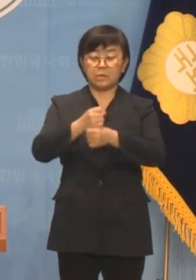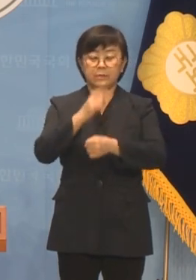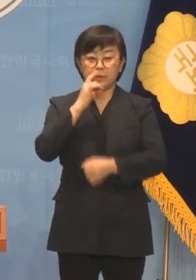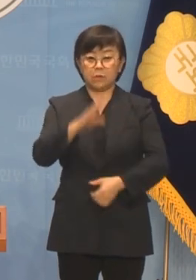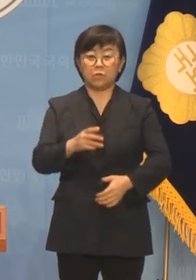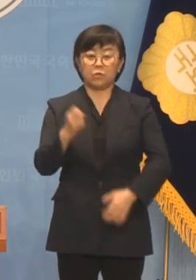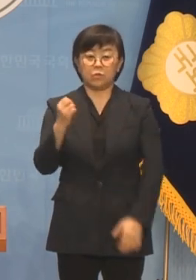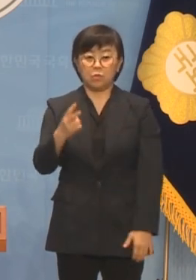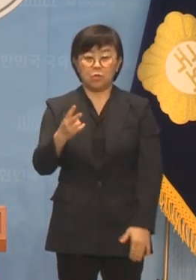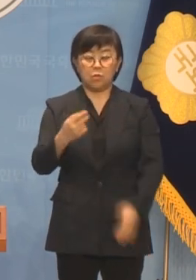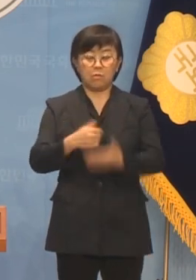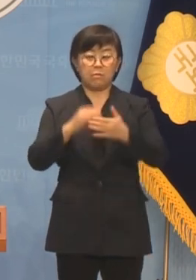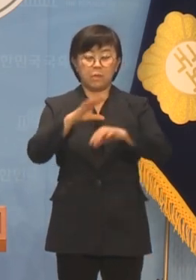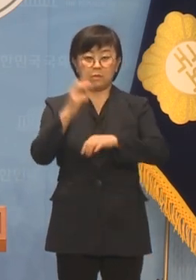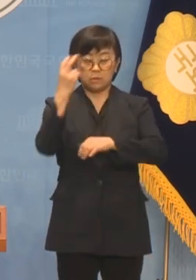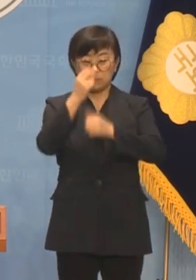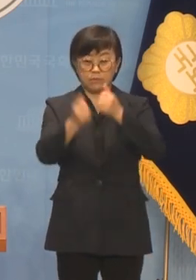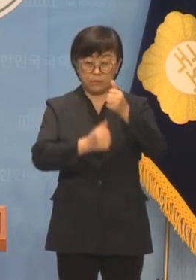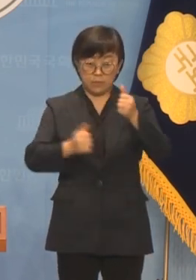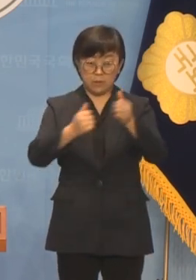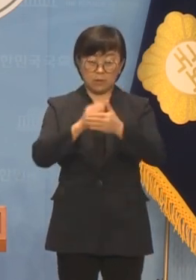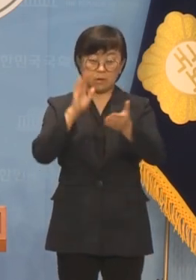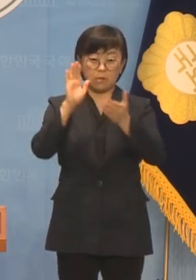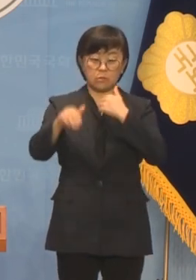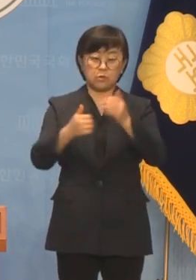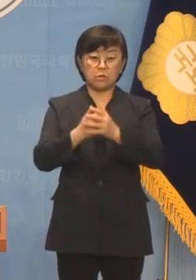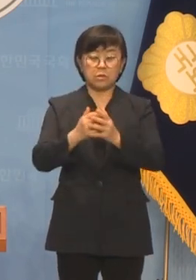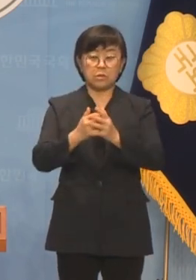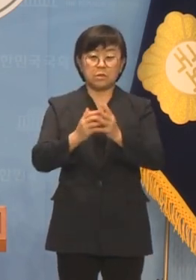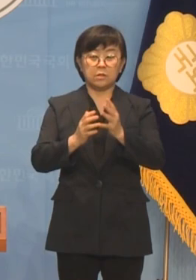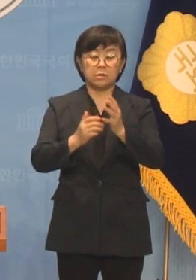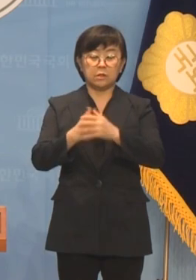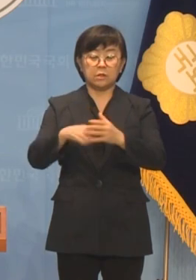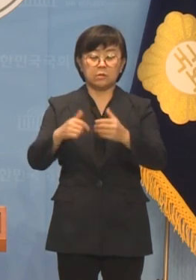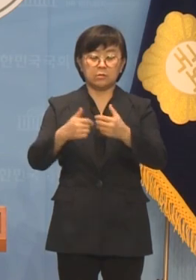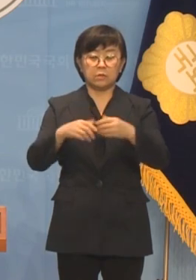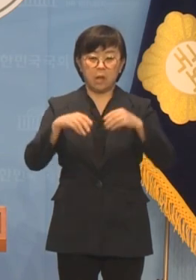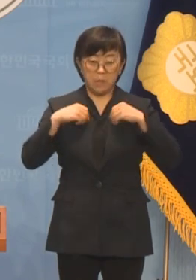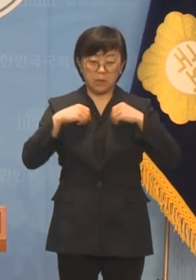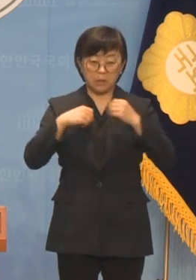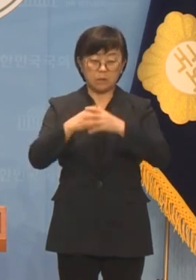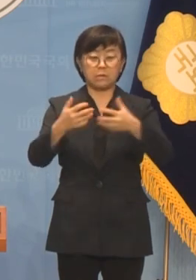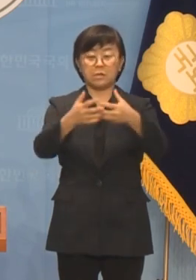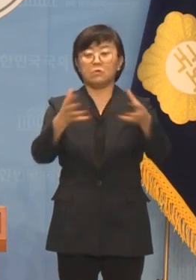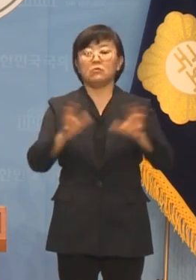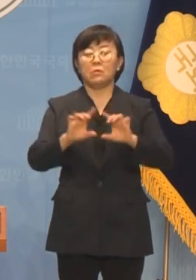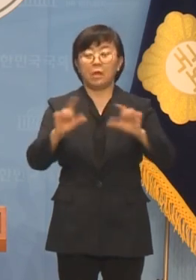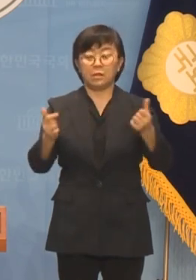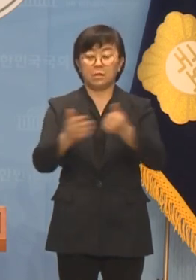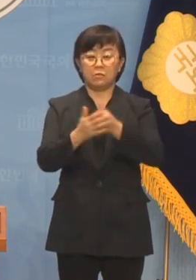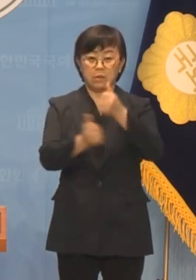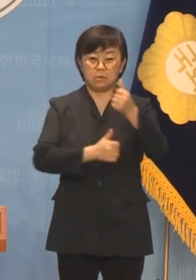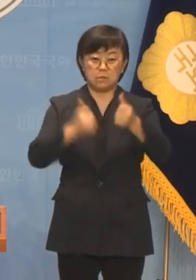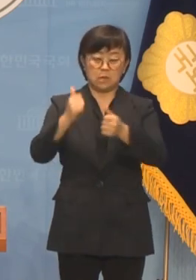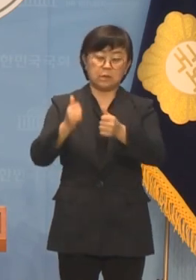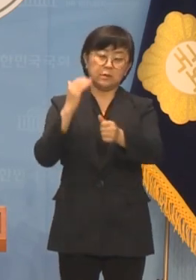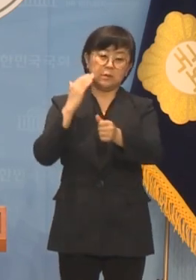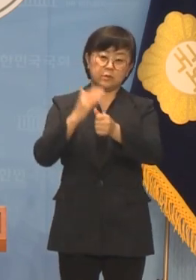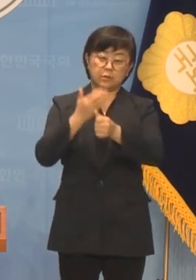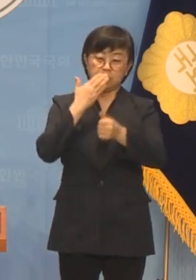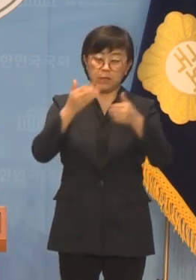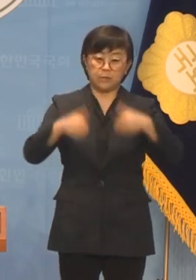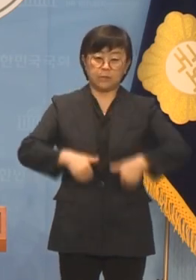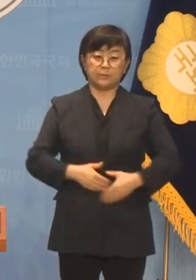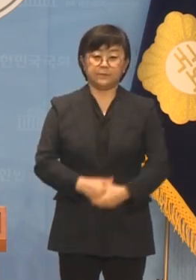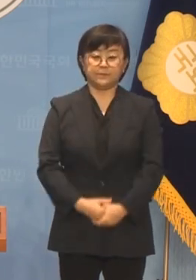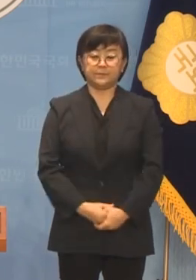물론이고 방심위가 더 이상 식물기구가 되지 않도록 위원장을 즉각 해촉해야 할